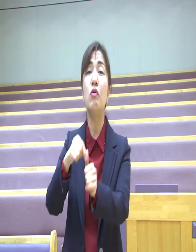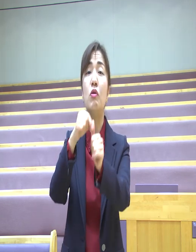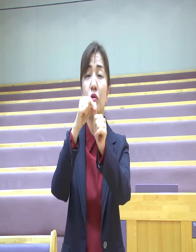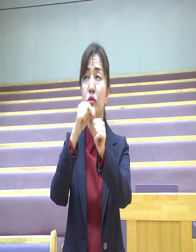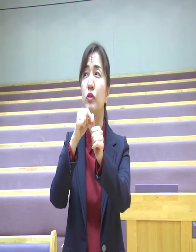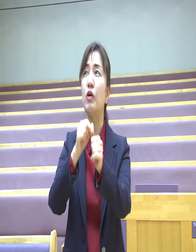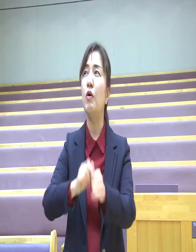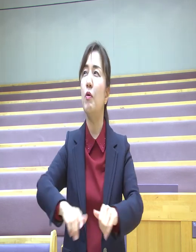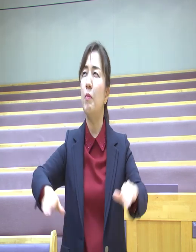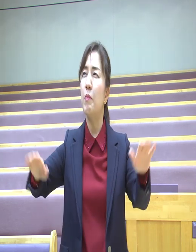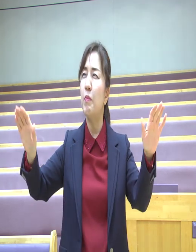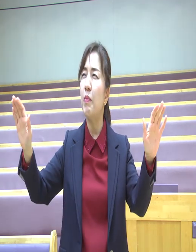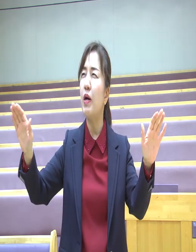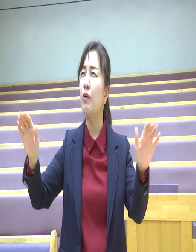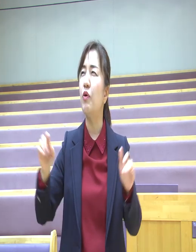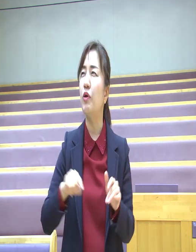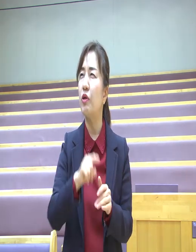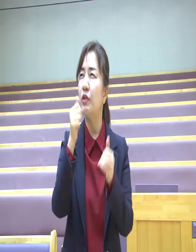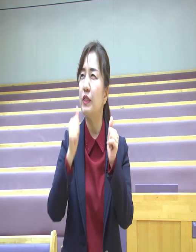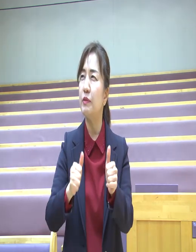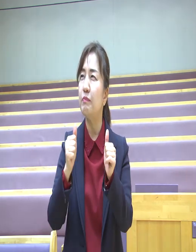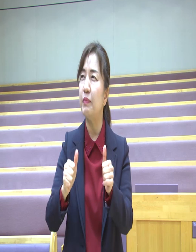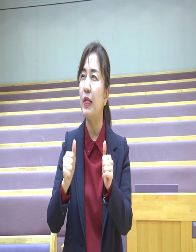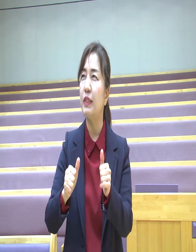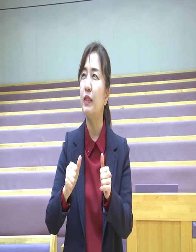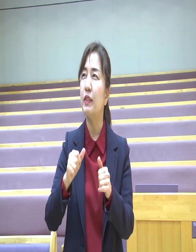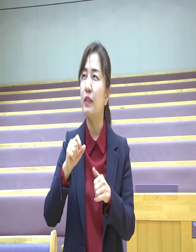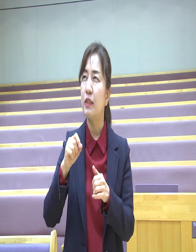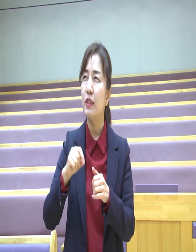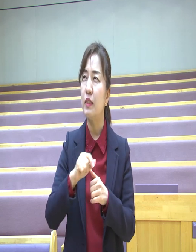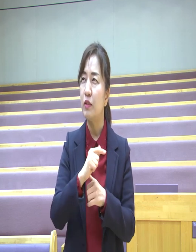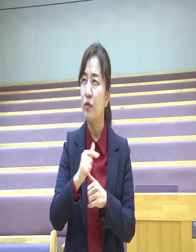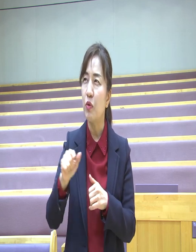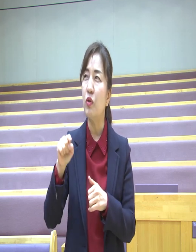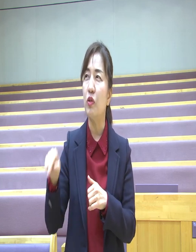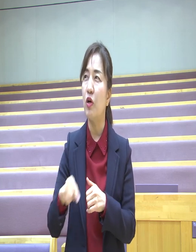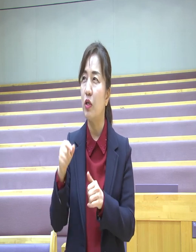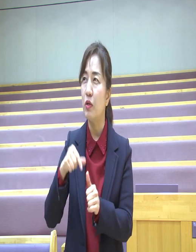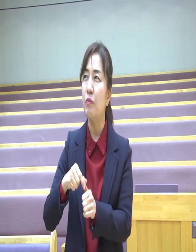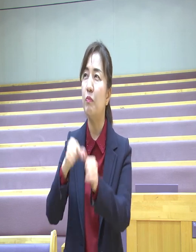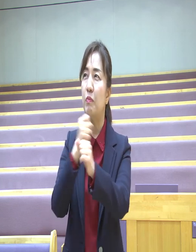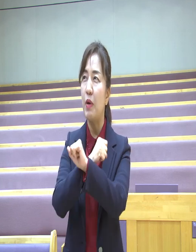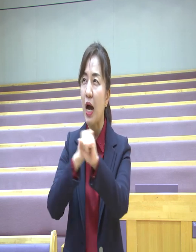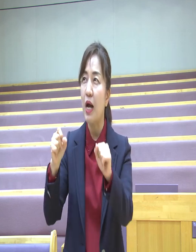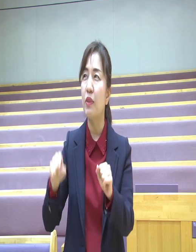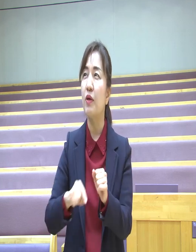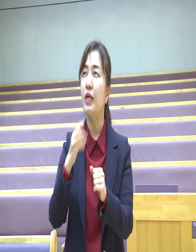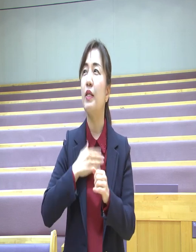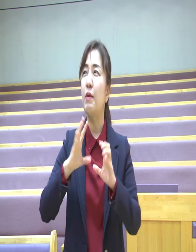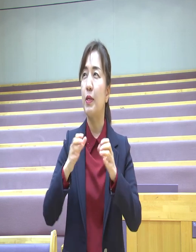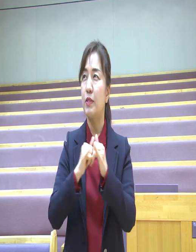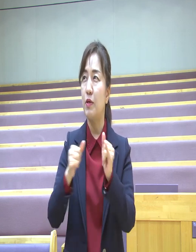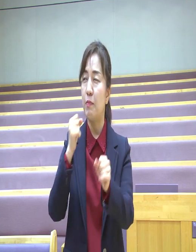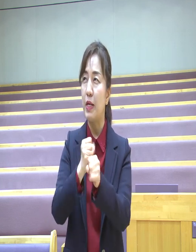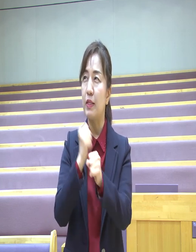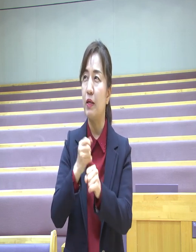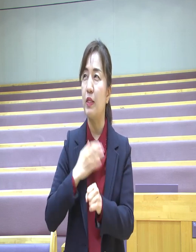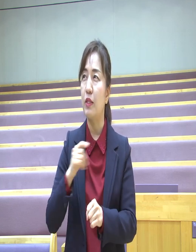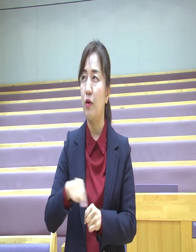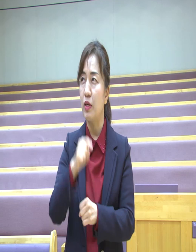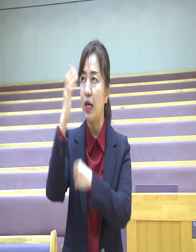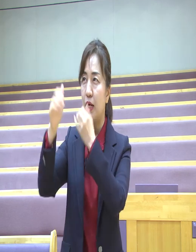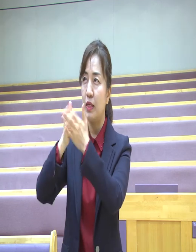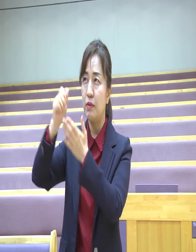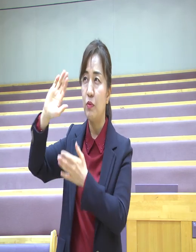건지며 편팔과 여러 큰 심판들로서 너희를 속량하여 너희를 내 백성으로 삼고 나는 너희의